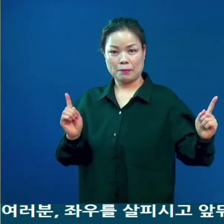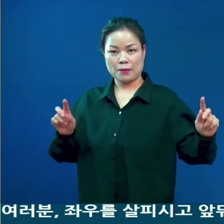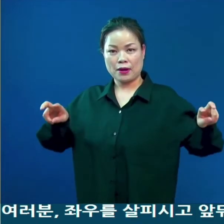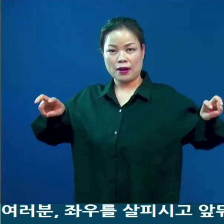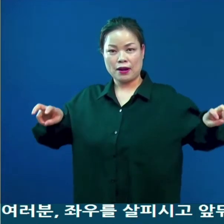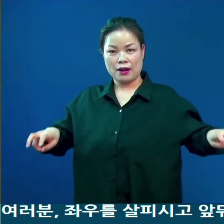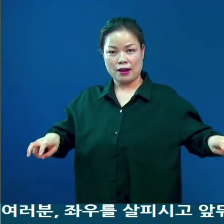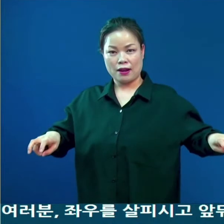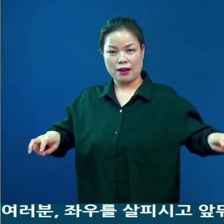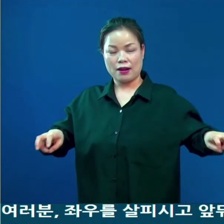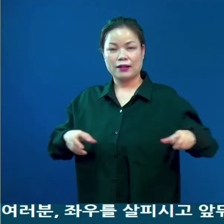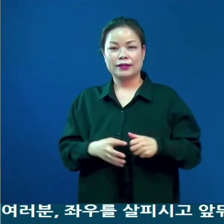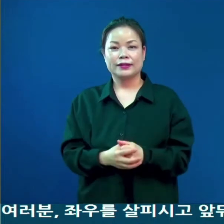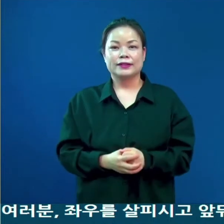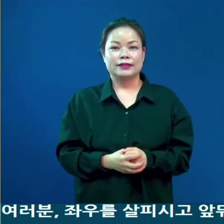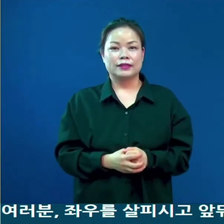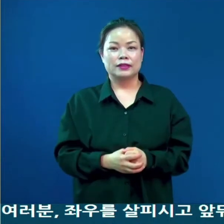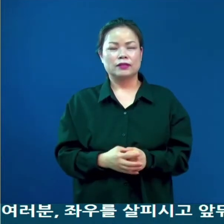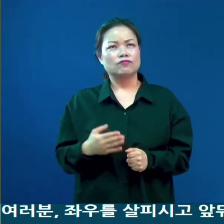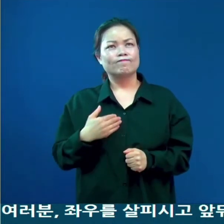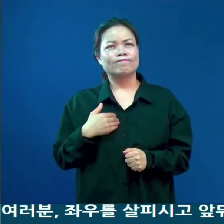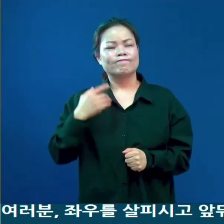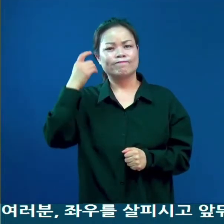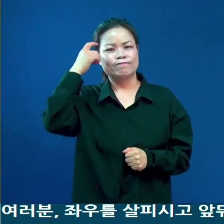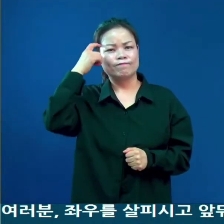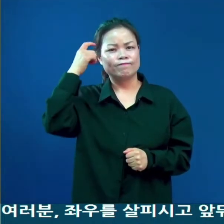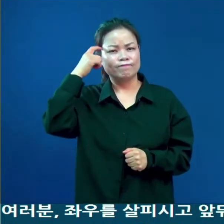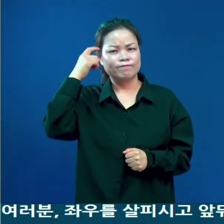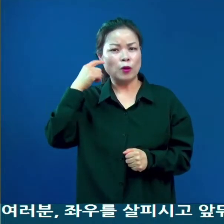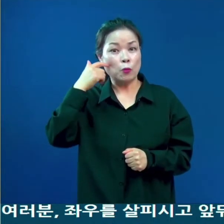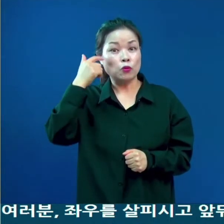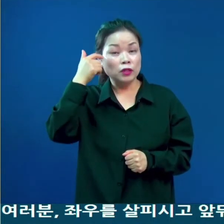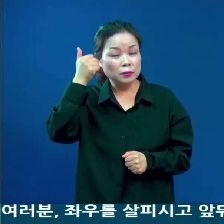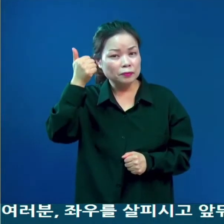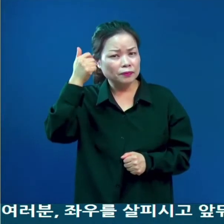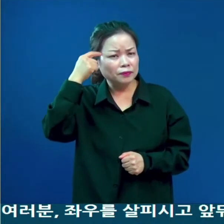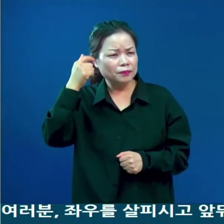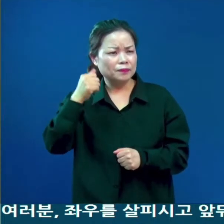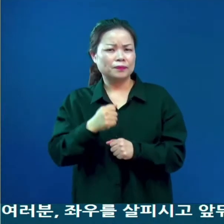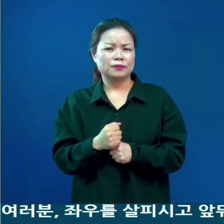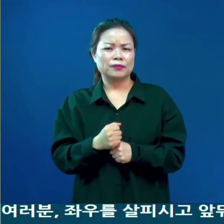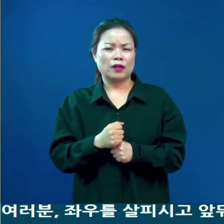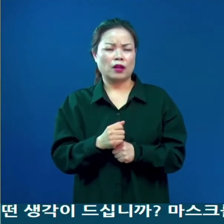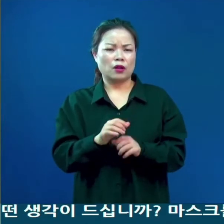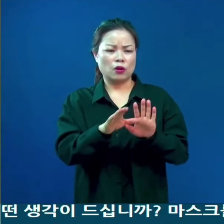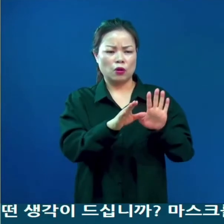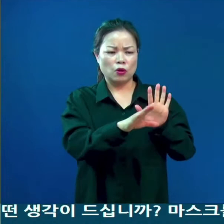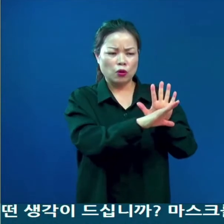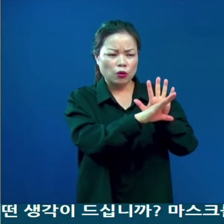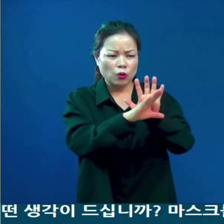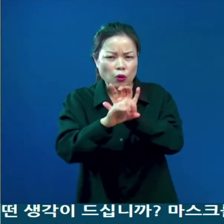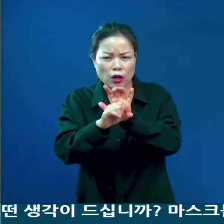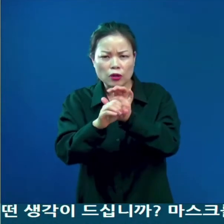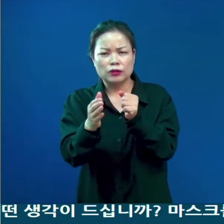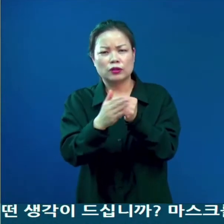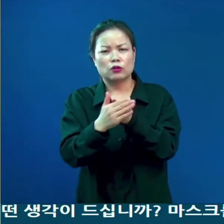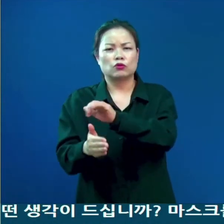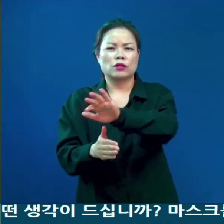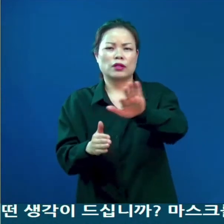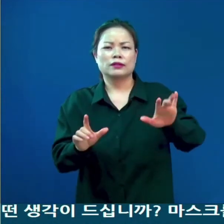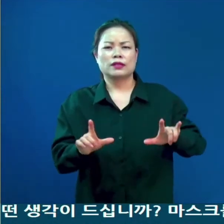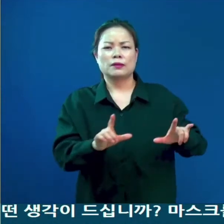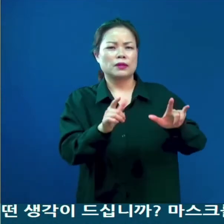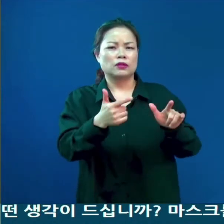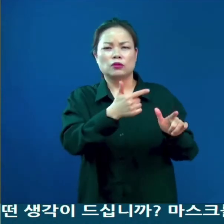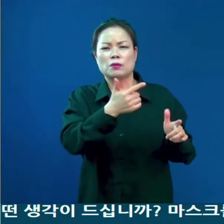앉았고요. 저는 이런 생각을 해보게 되었습니다. 코로나로 인해서 우리의 삶이 너무나도